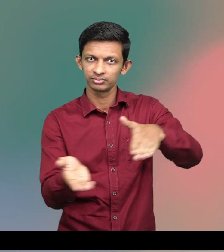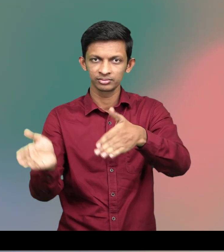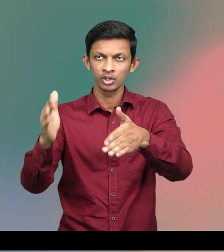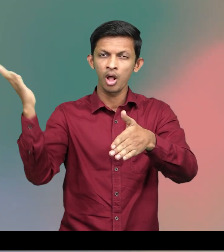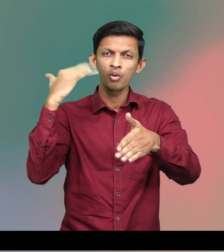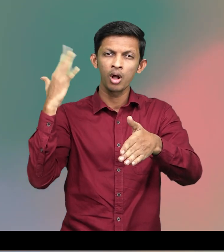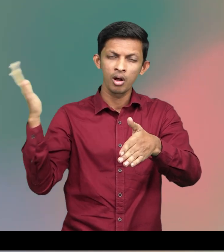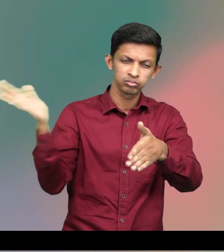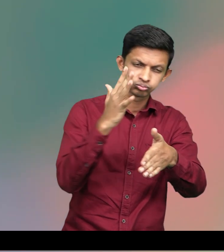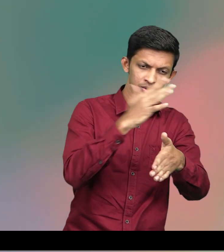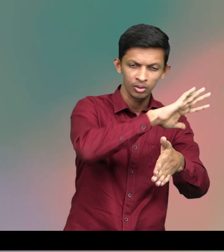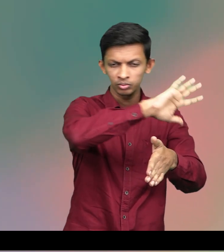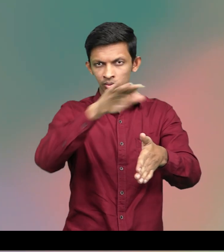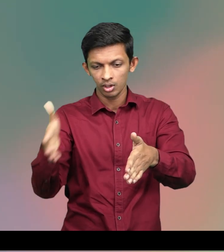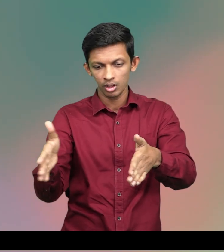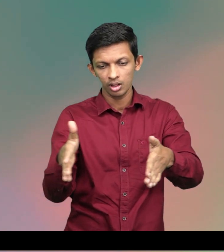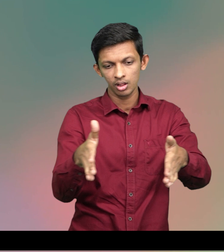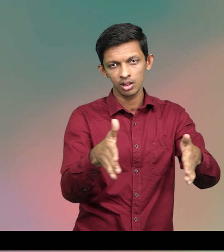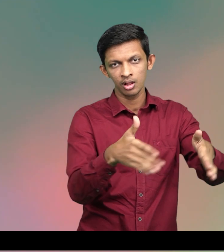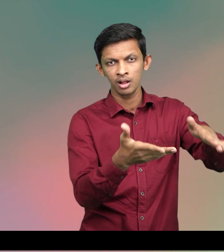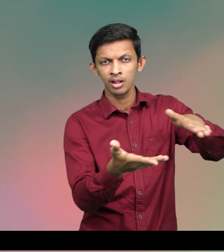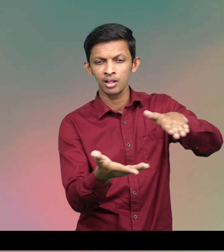ఒక వైండింగ్ కర్వ్ లేదా నది వంపు.